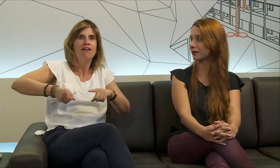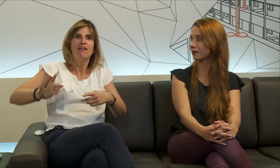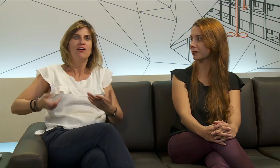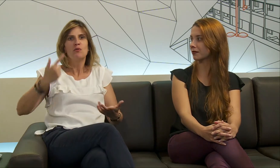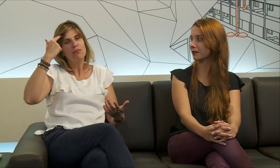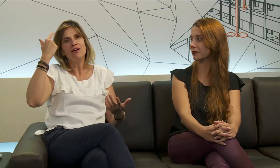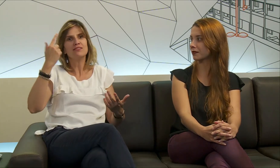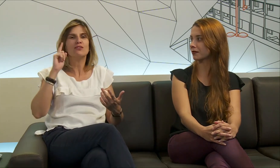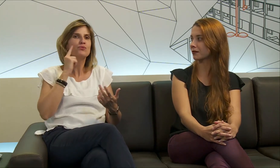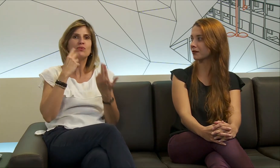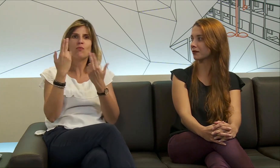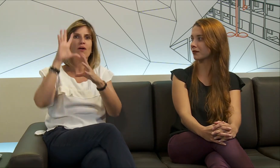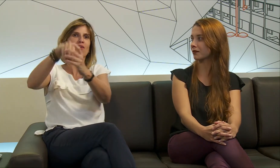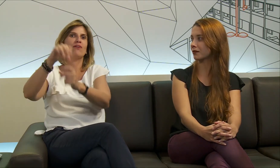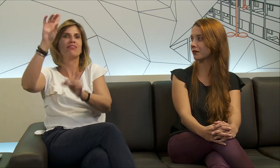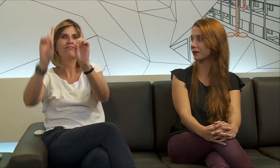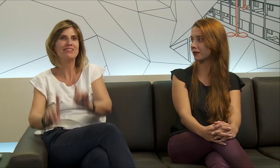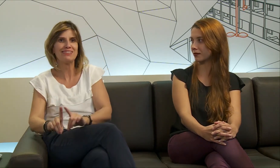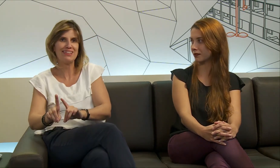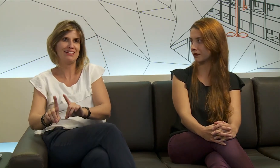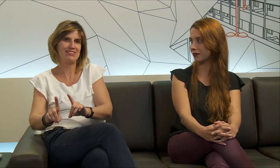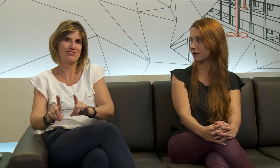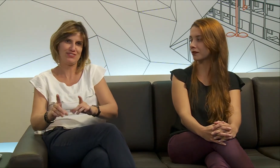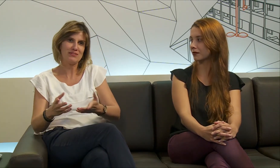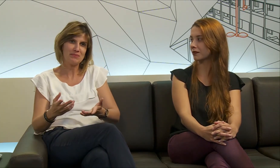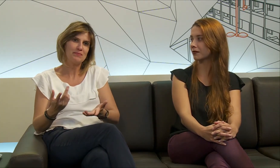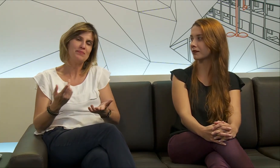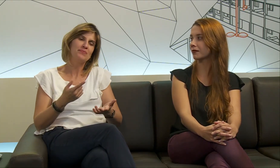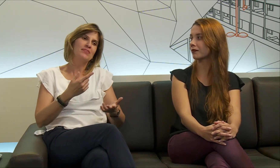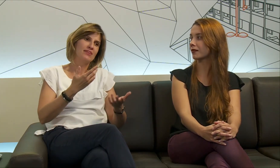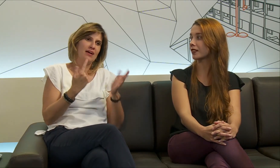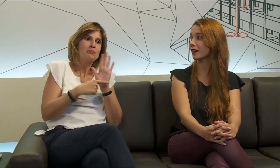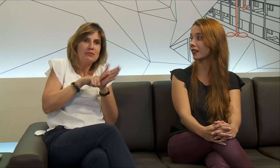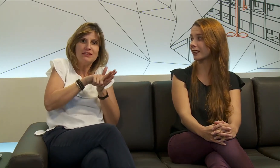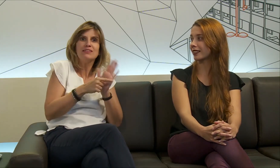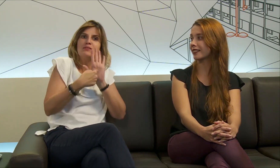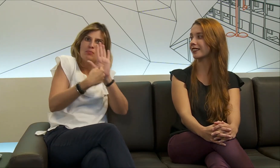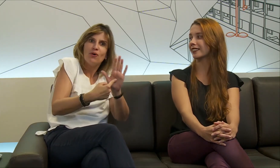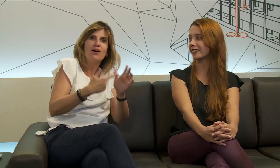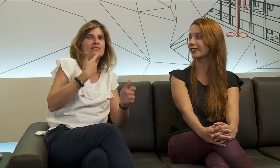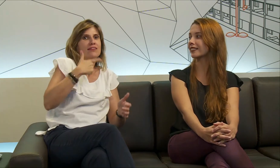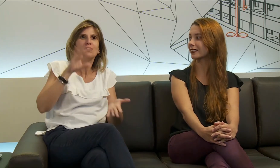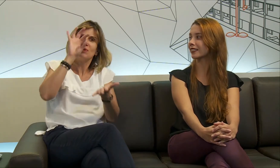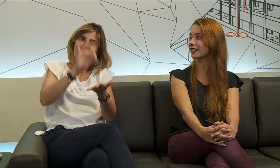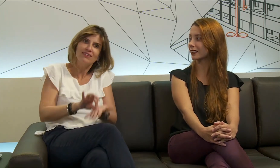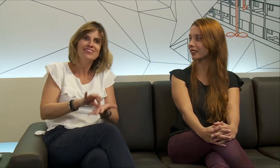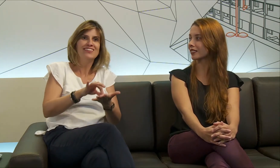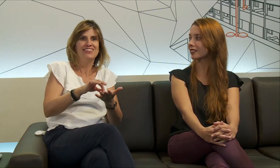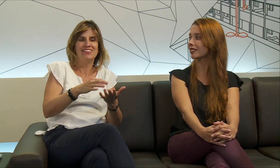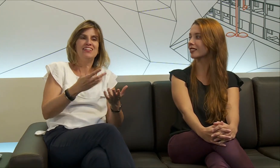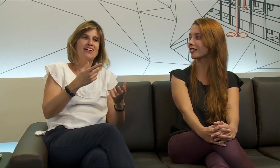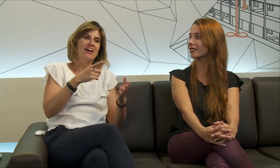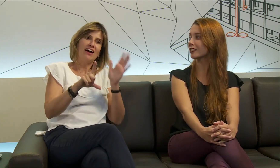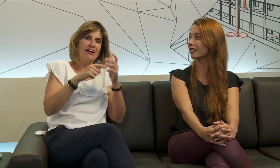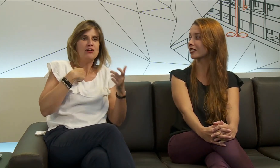que o surdo conseguisse fazer a carteira de motorista ou conseguisse ter uma carteira de motorista, portanto. Então,